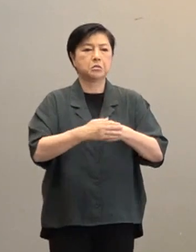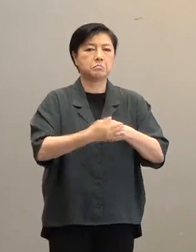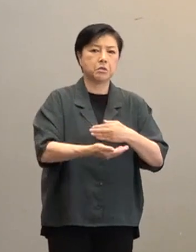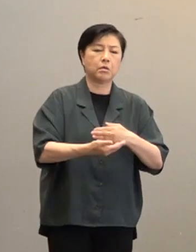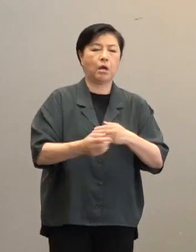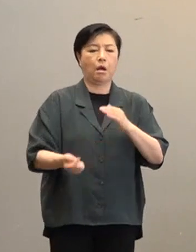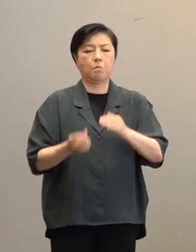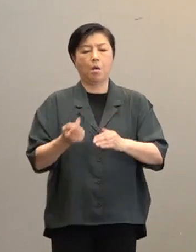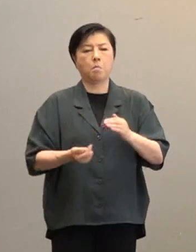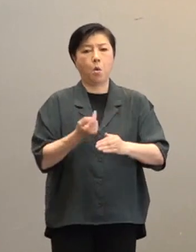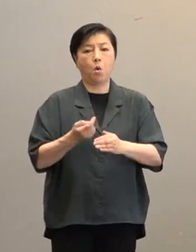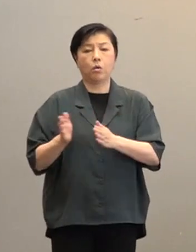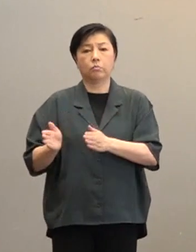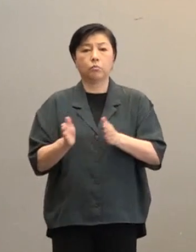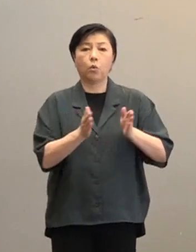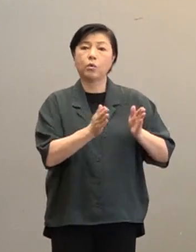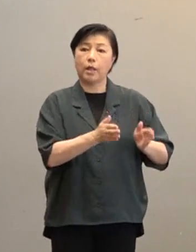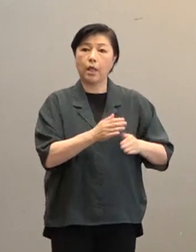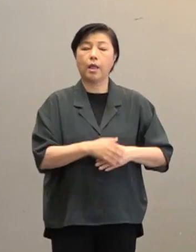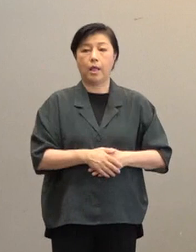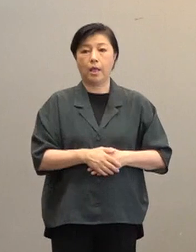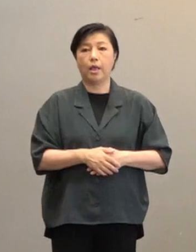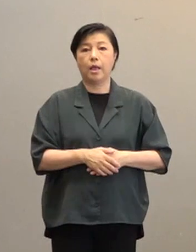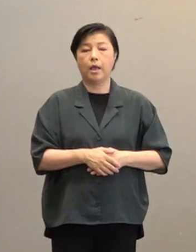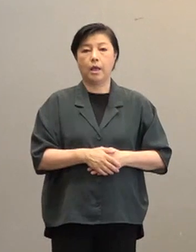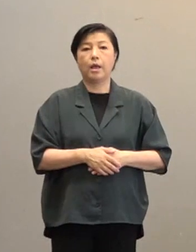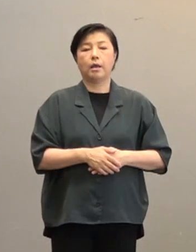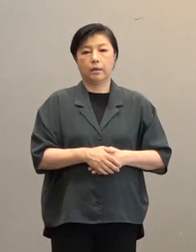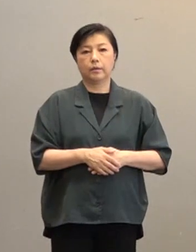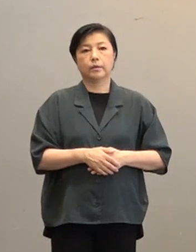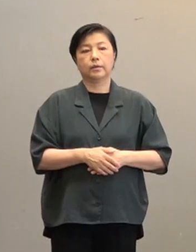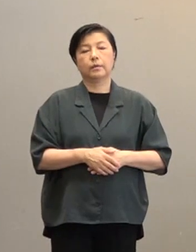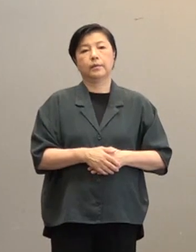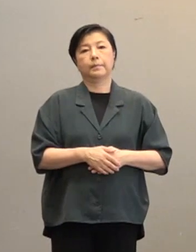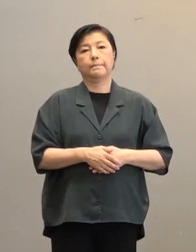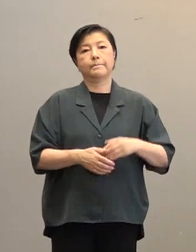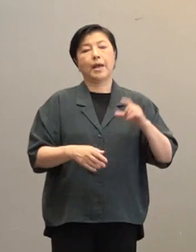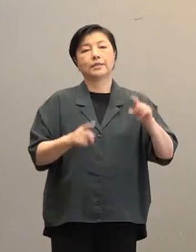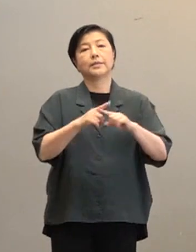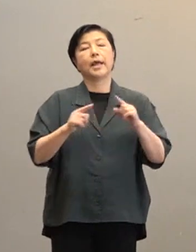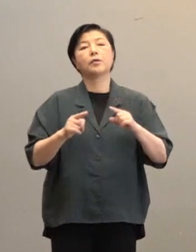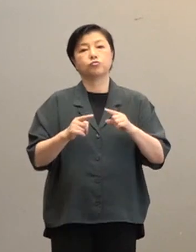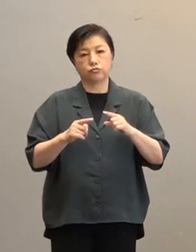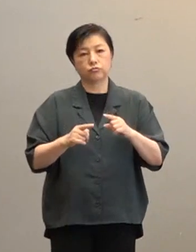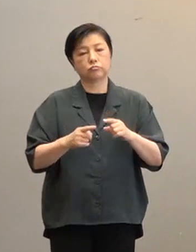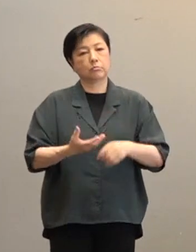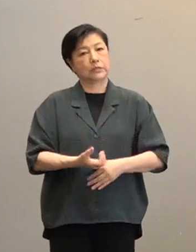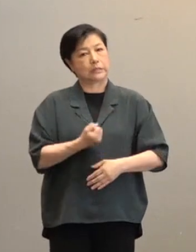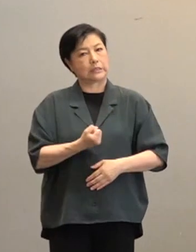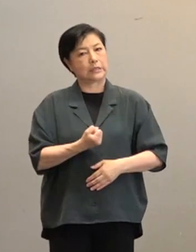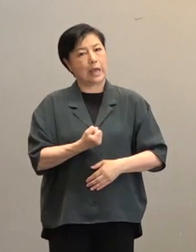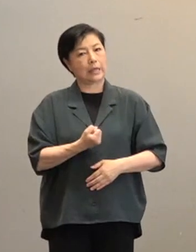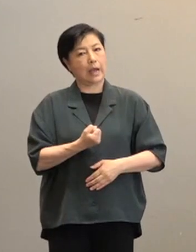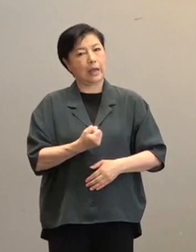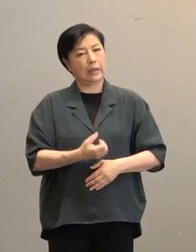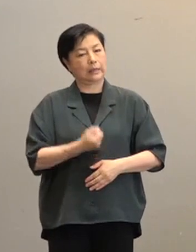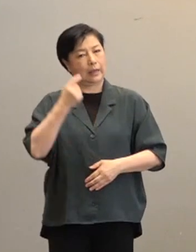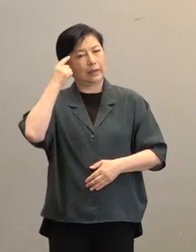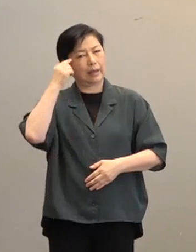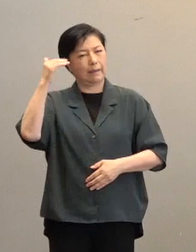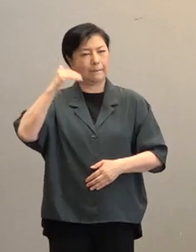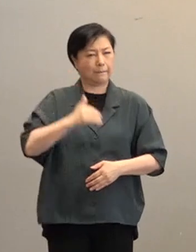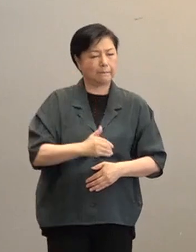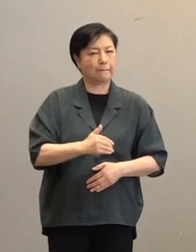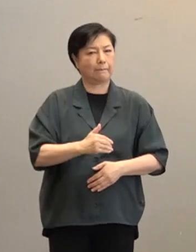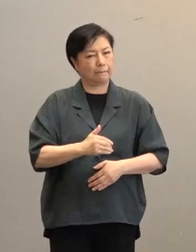起こっている一方で、その DX とかデジタル化そのものに対する信頼感というものが低下するんじゃないかという見方もあります。